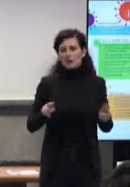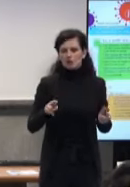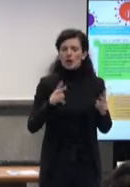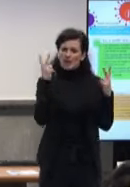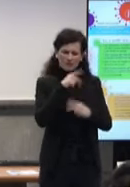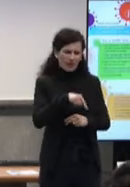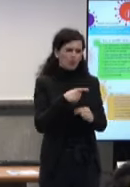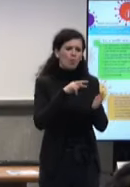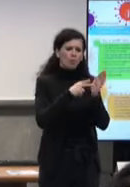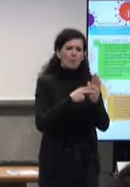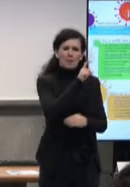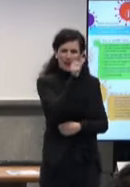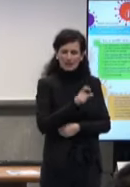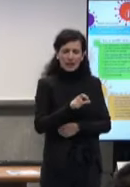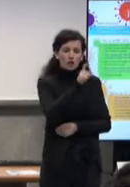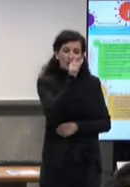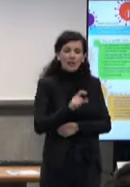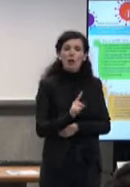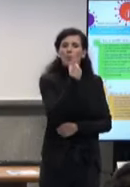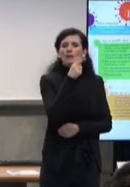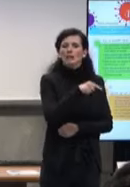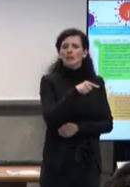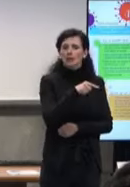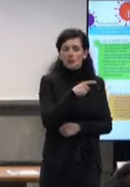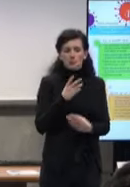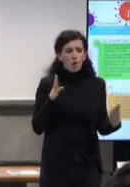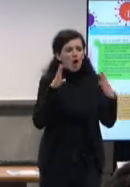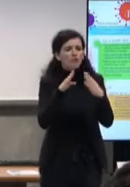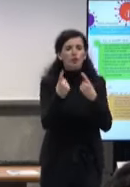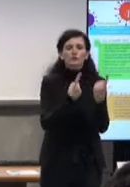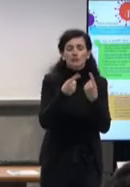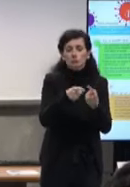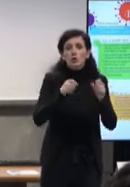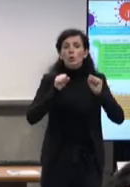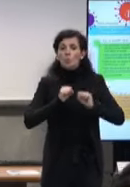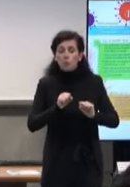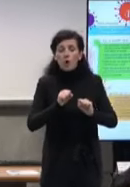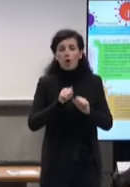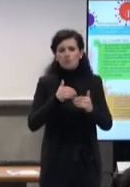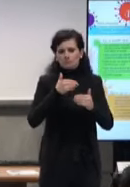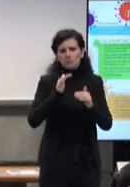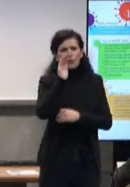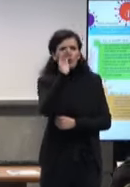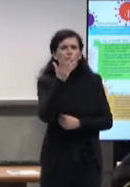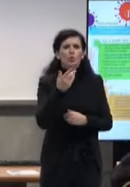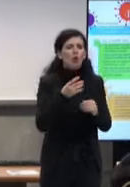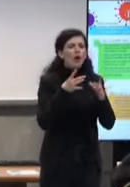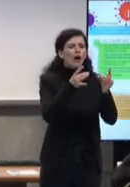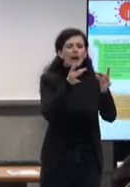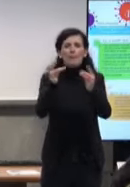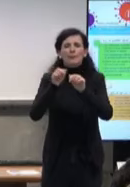che forse si trova ad affrontare questi aspetti nel senso che più avanti nella maturità dell'epidemia e quindi viene guardato da